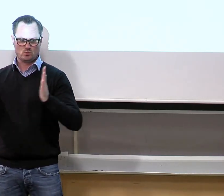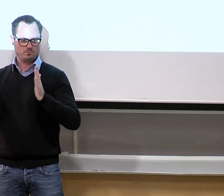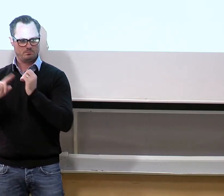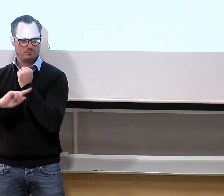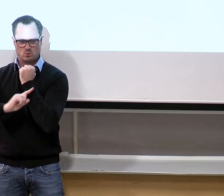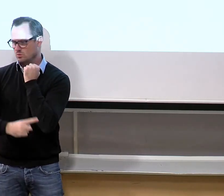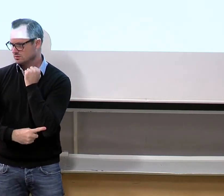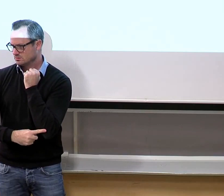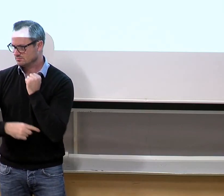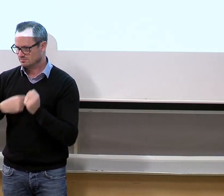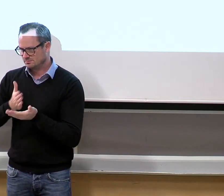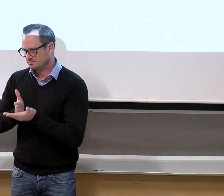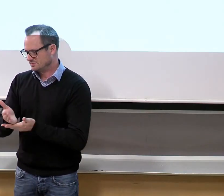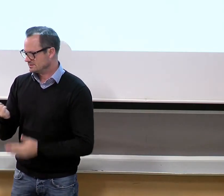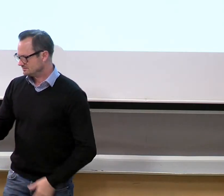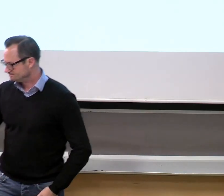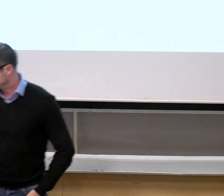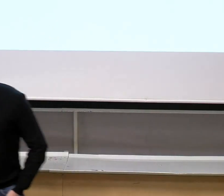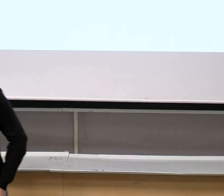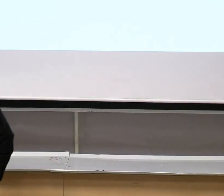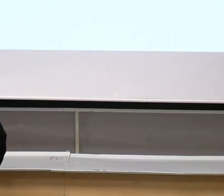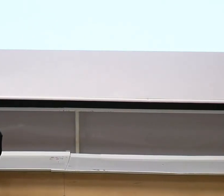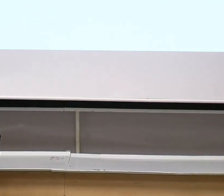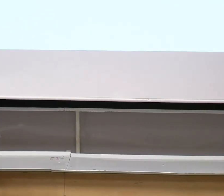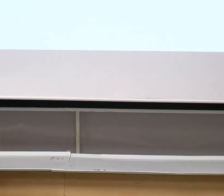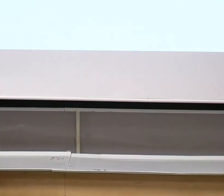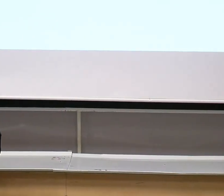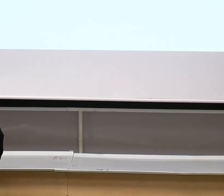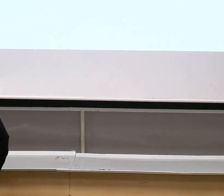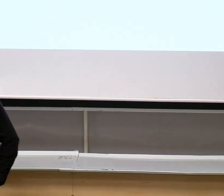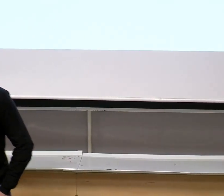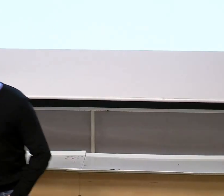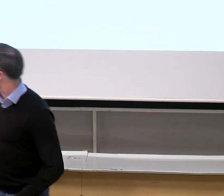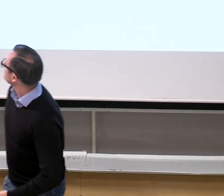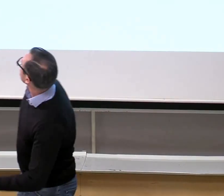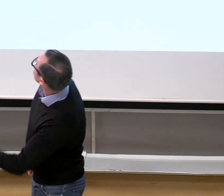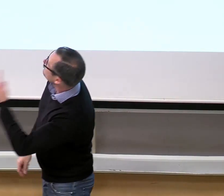som har använts på andra forskare som har studerat svenska. Och det kan se ut så här.